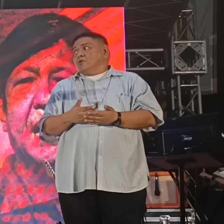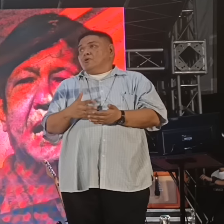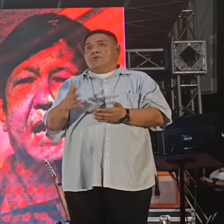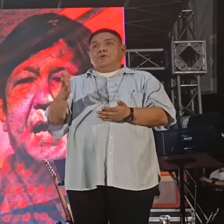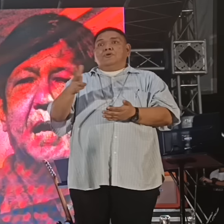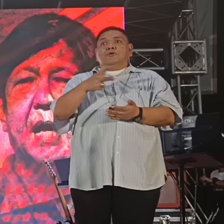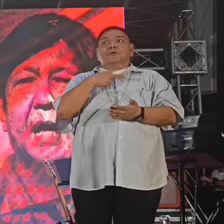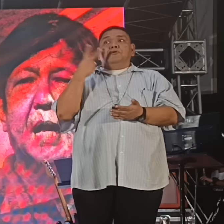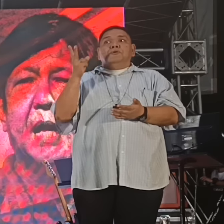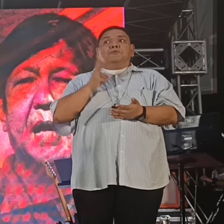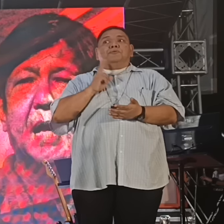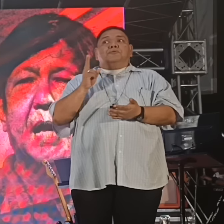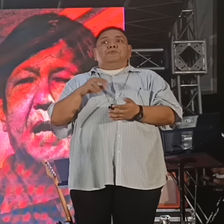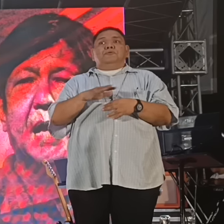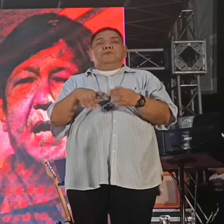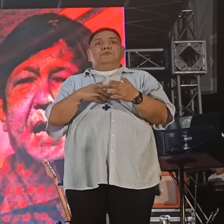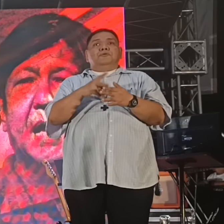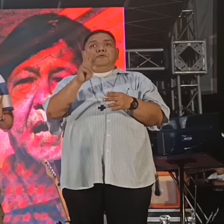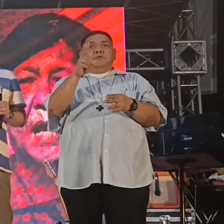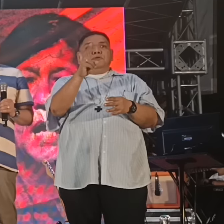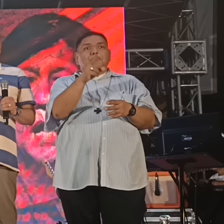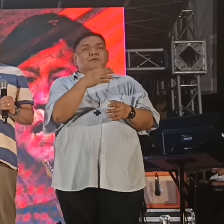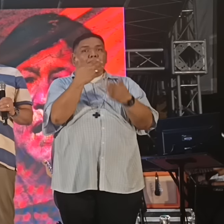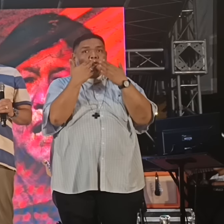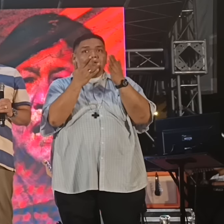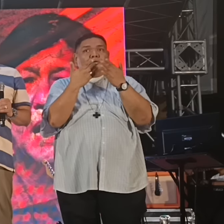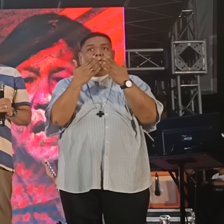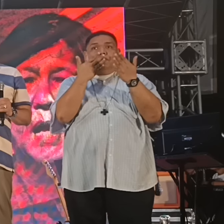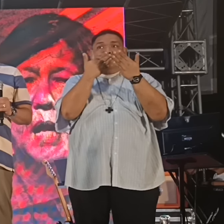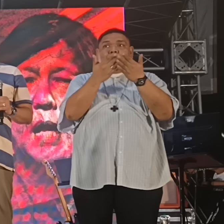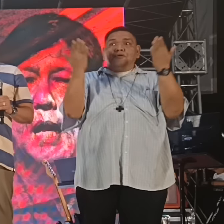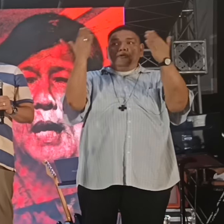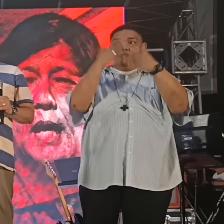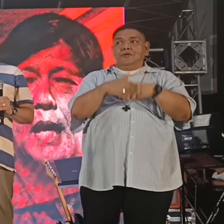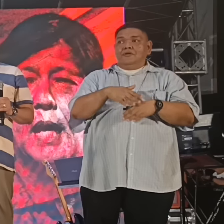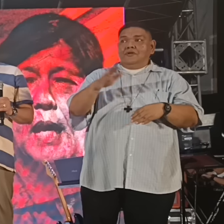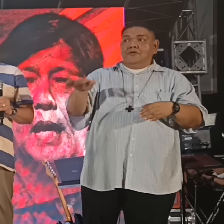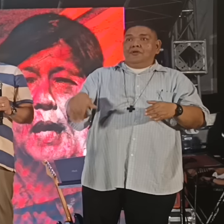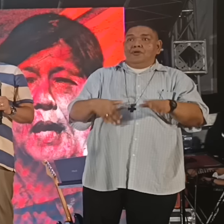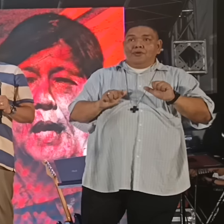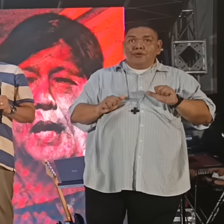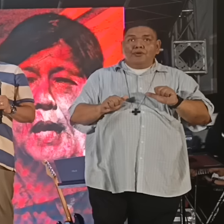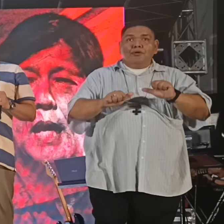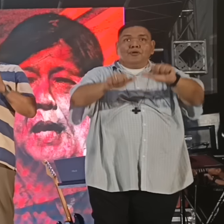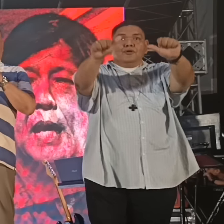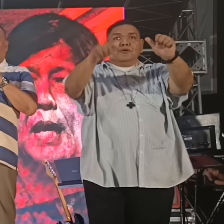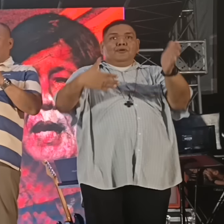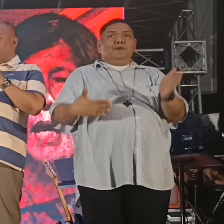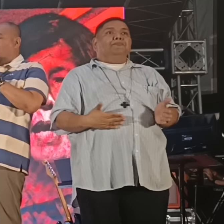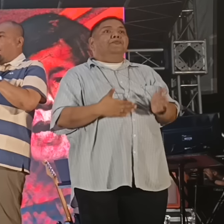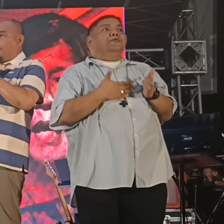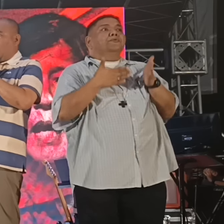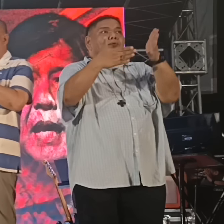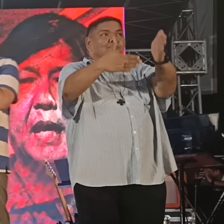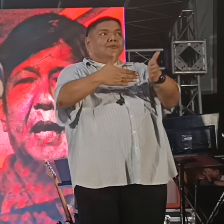Nakikisa sa inyo. Meron din kami mga galawan doon. Salamat po. Magandang gabi at onward to our fight.